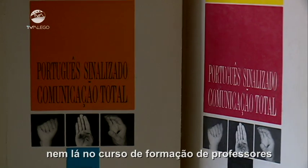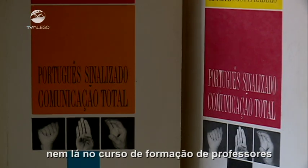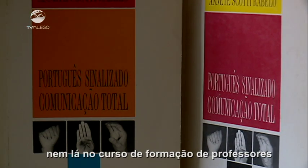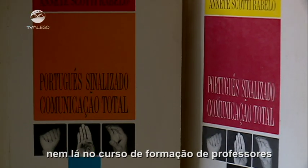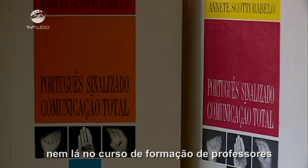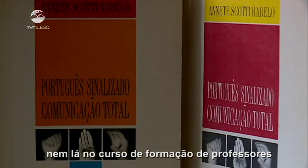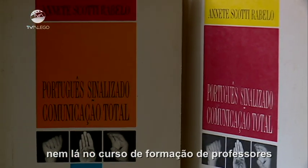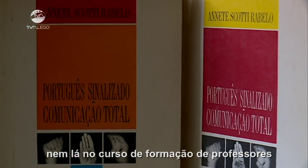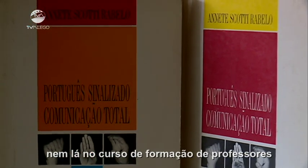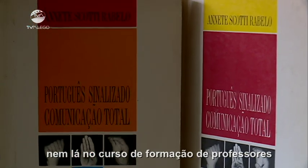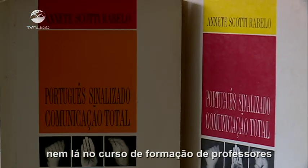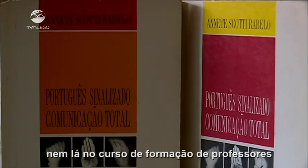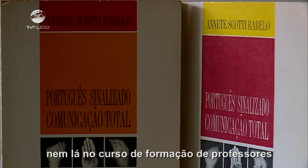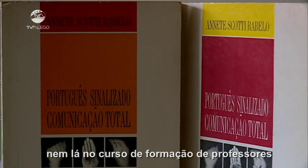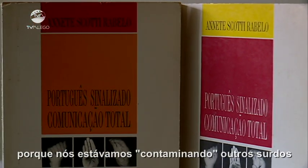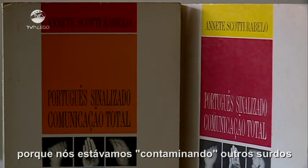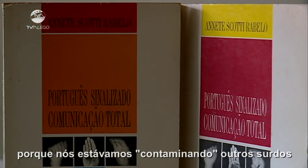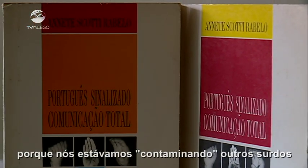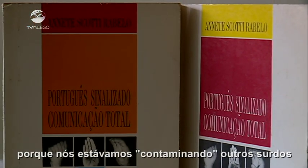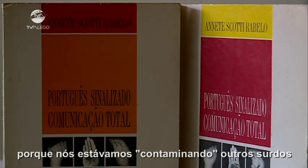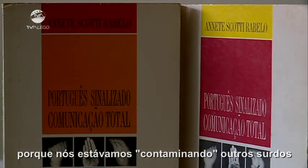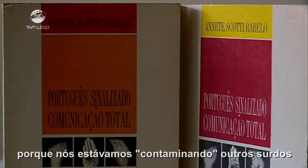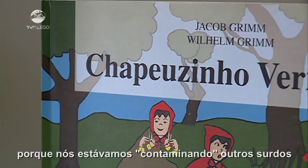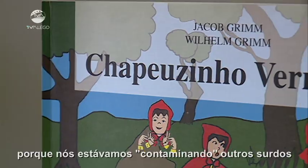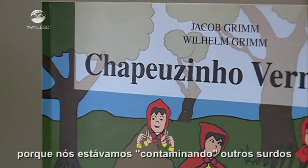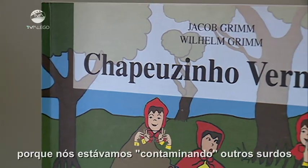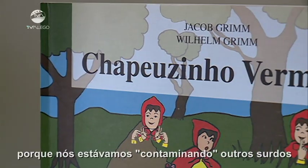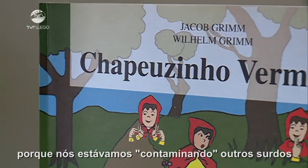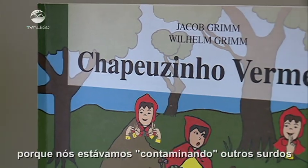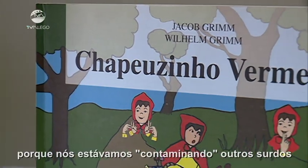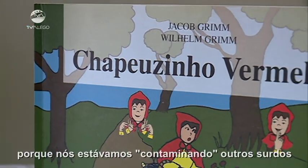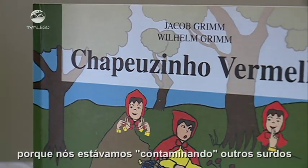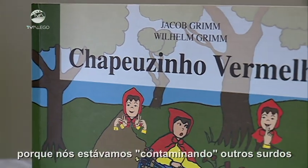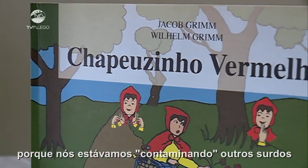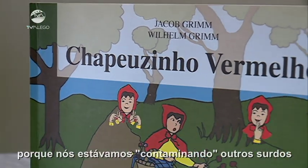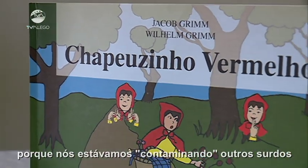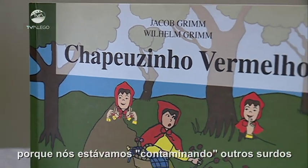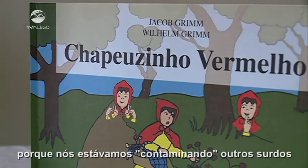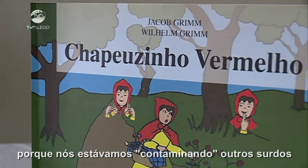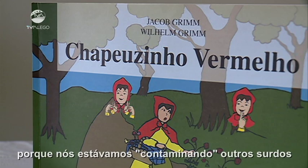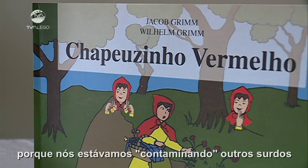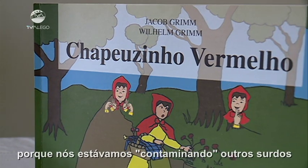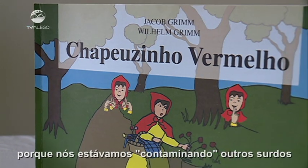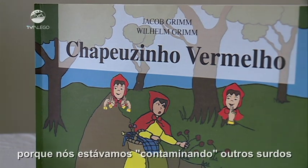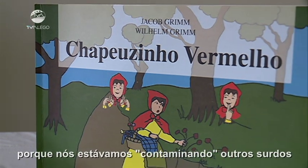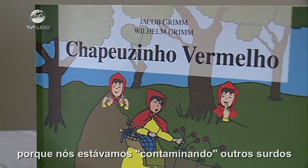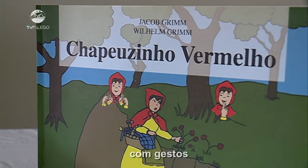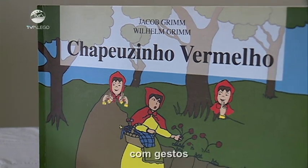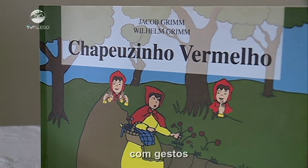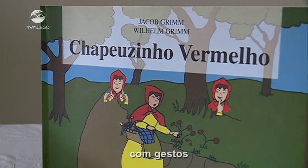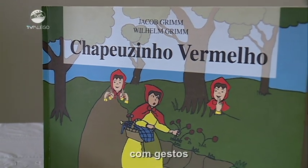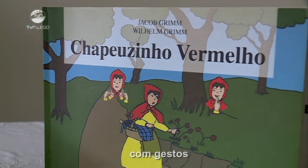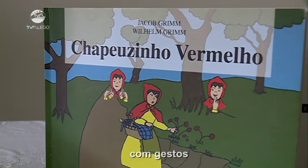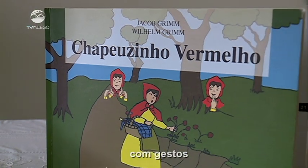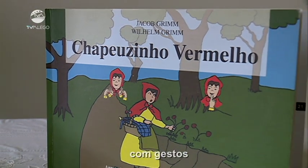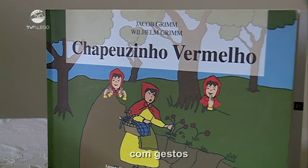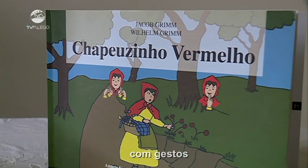de formação de professores, porque nós estamos contaminando os outros coisas de surdos com os